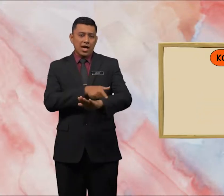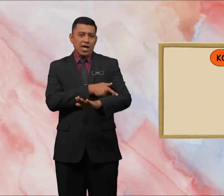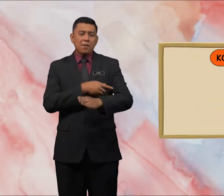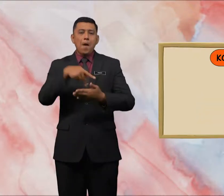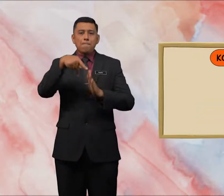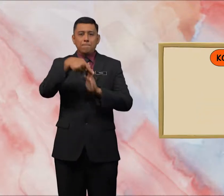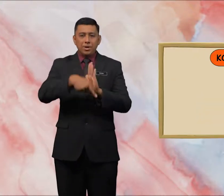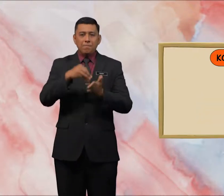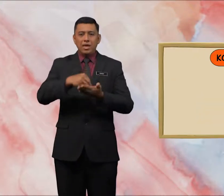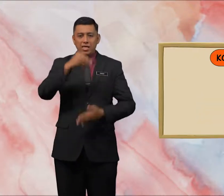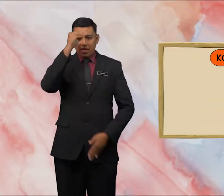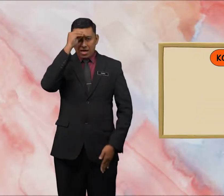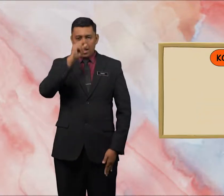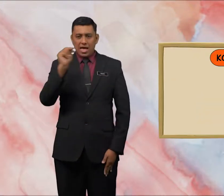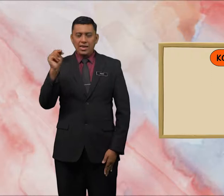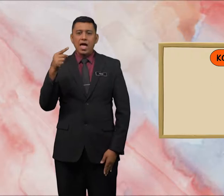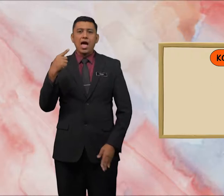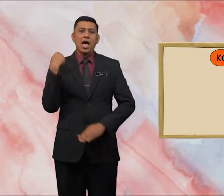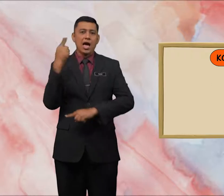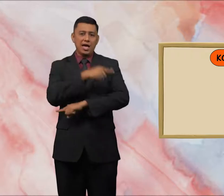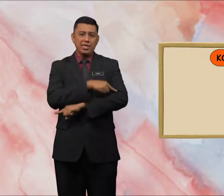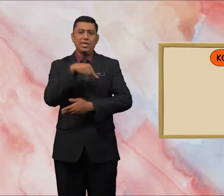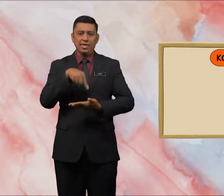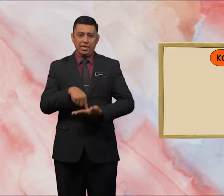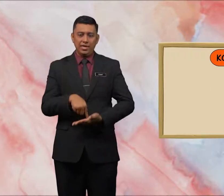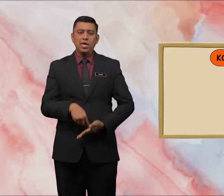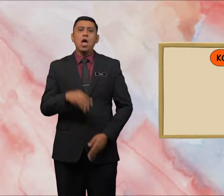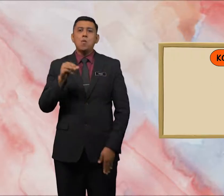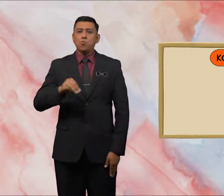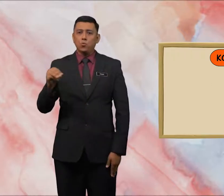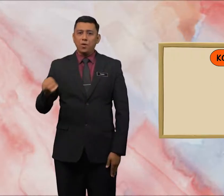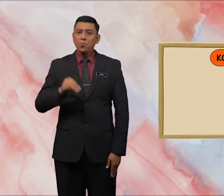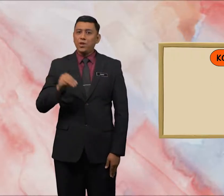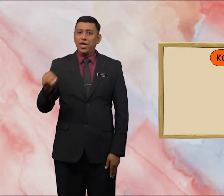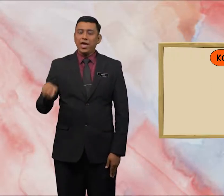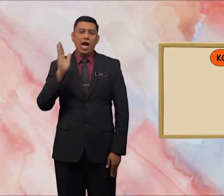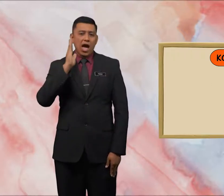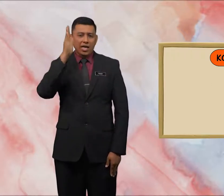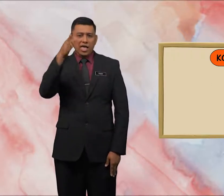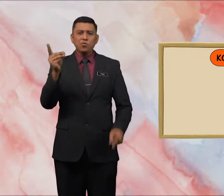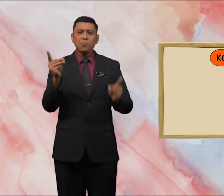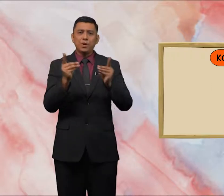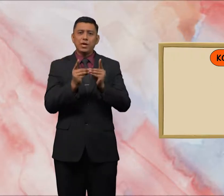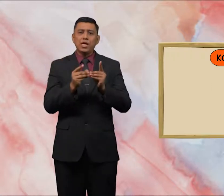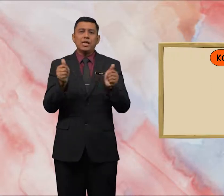Sepanjang pembelajaran hari ini, murid-murid akan jumpa